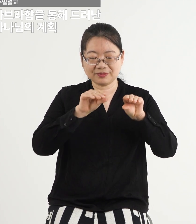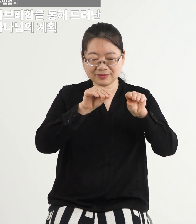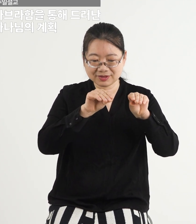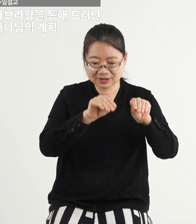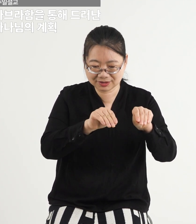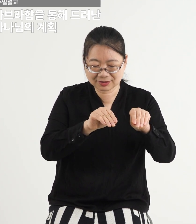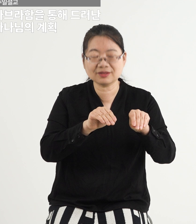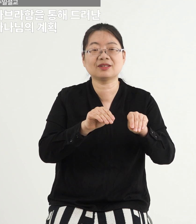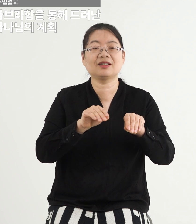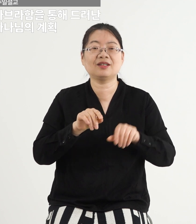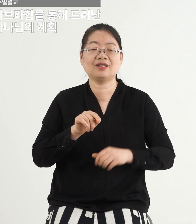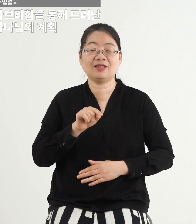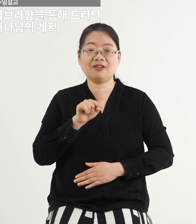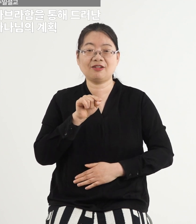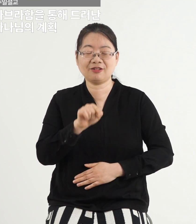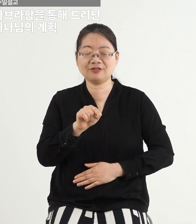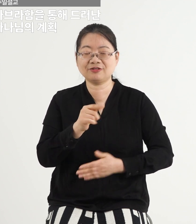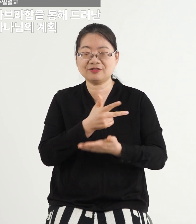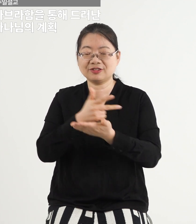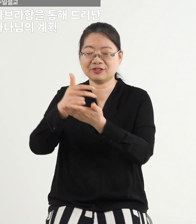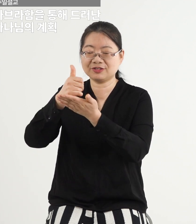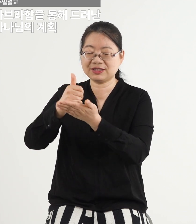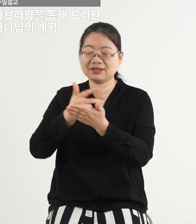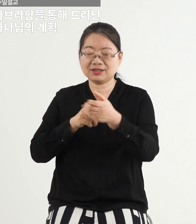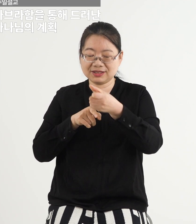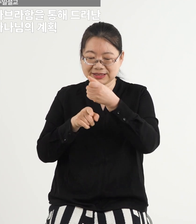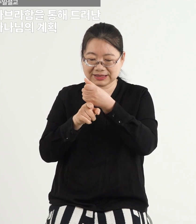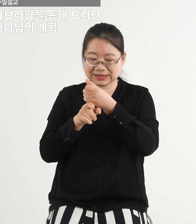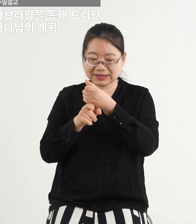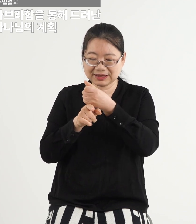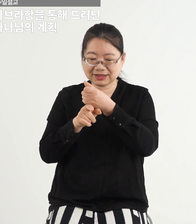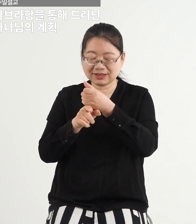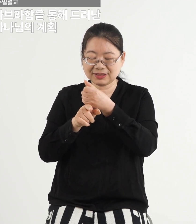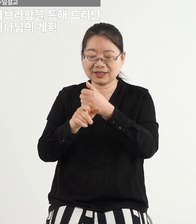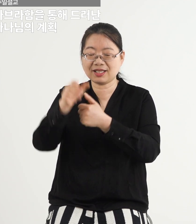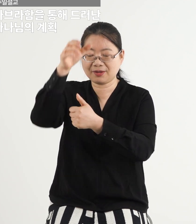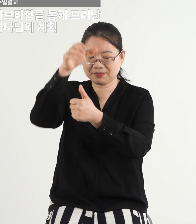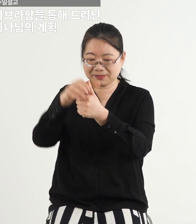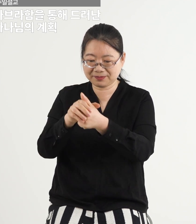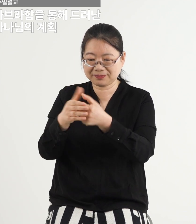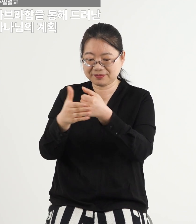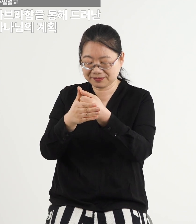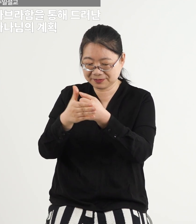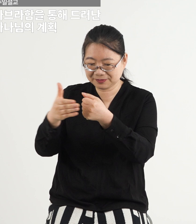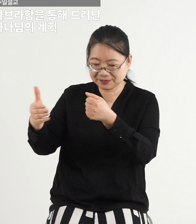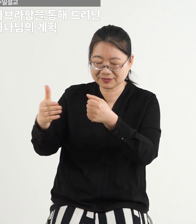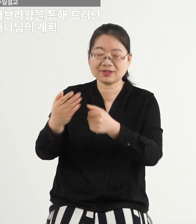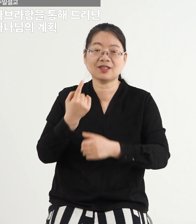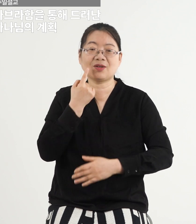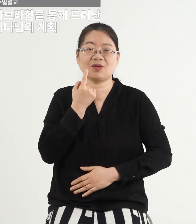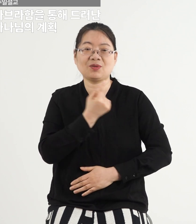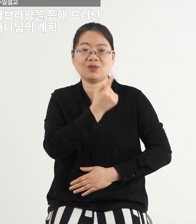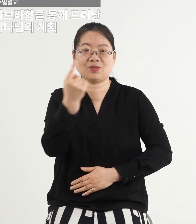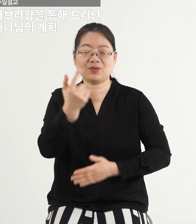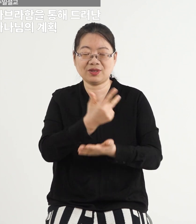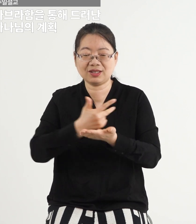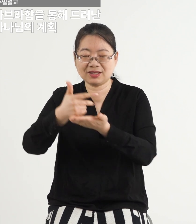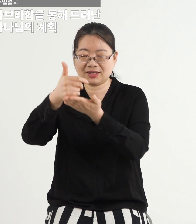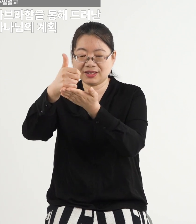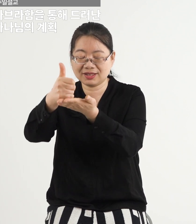서는 것 주님 뜻에 있으니 오